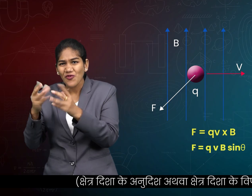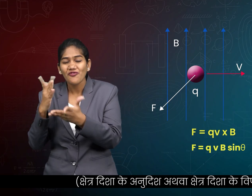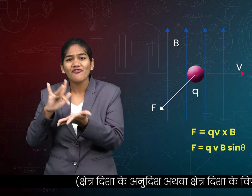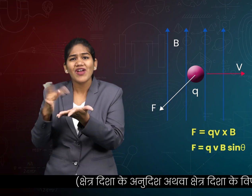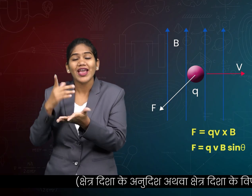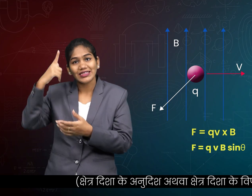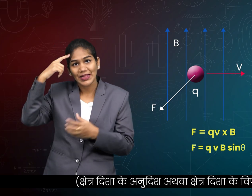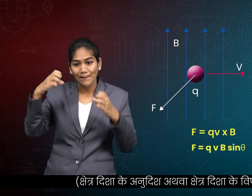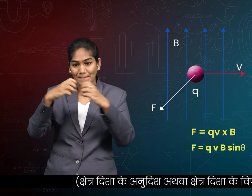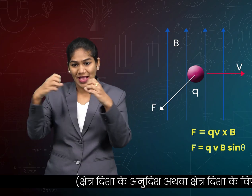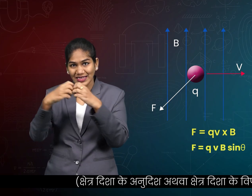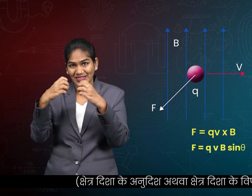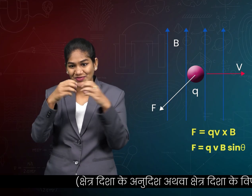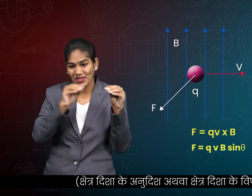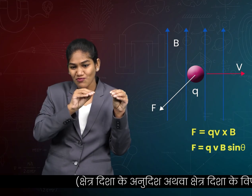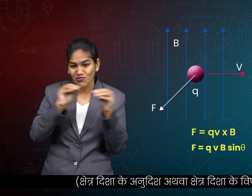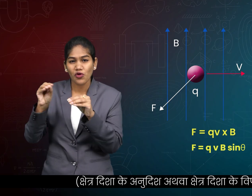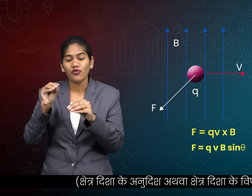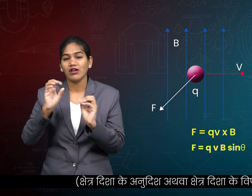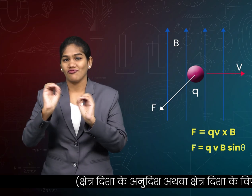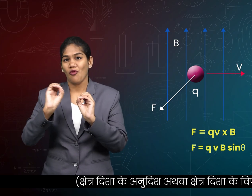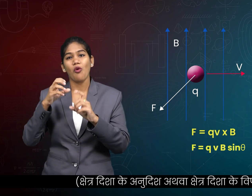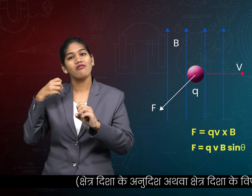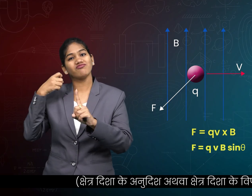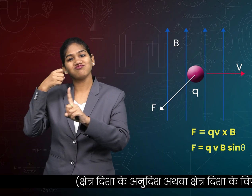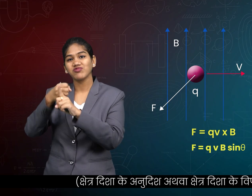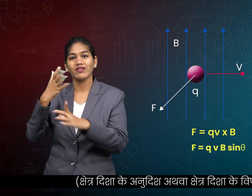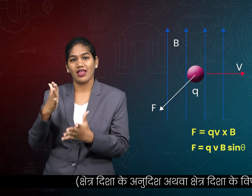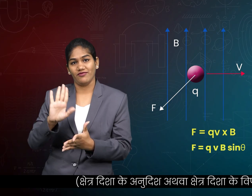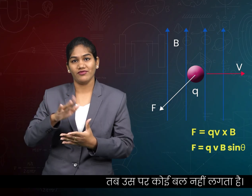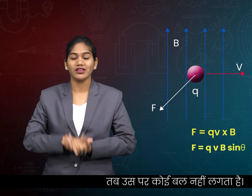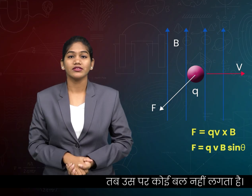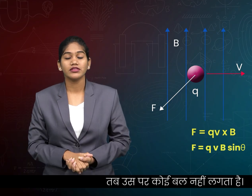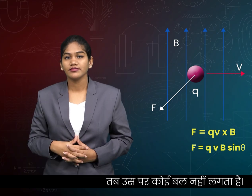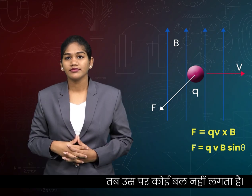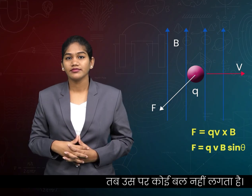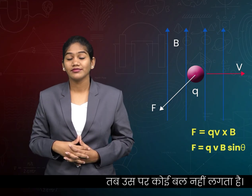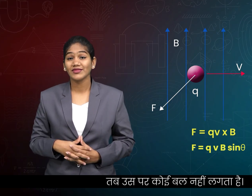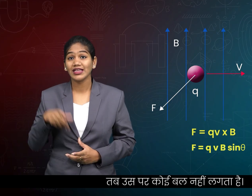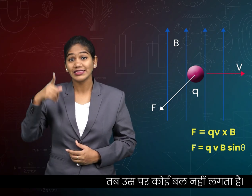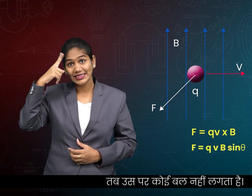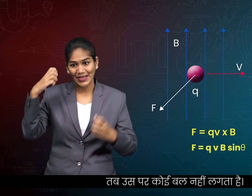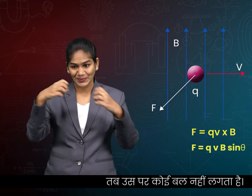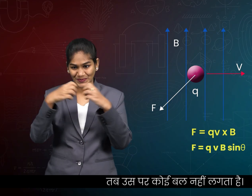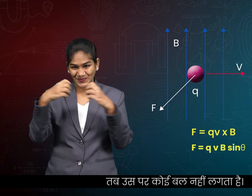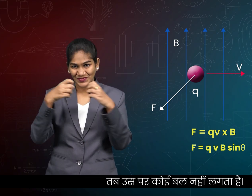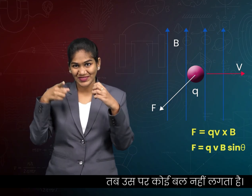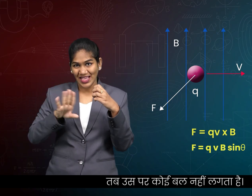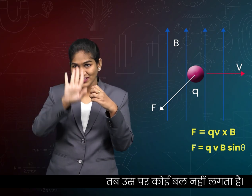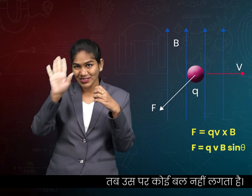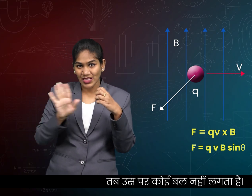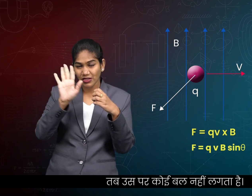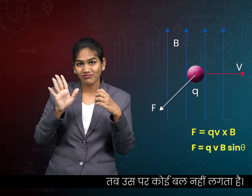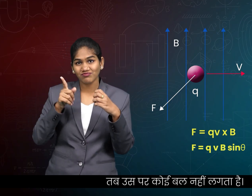के अनुदिशा अथवा क्षेत्र दिशा के विपरीत, तब उस पर कोई बल नहीं लगता